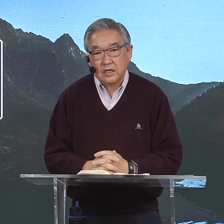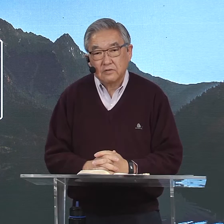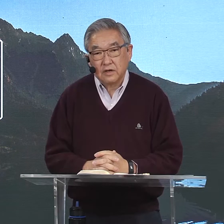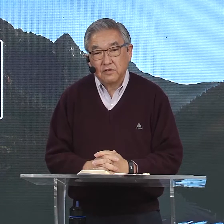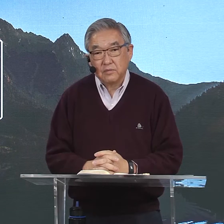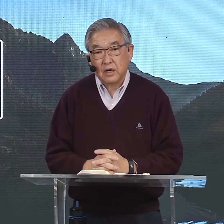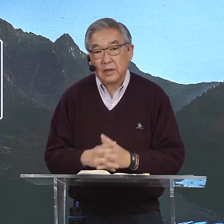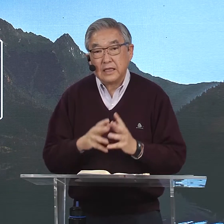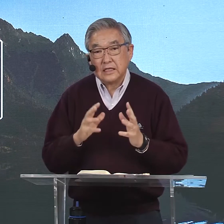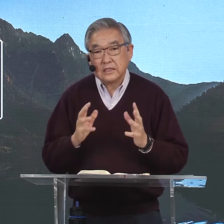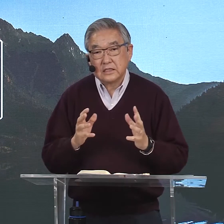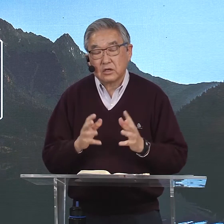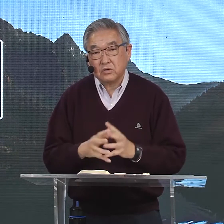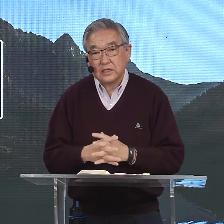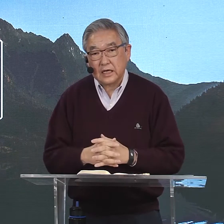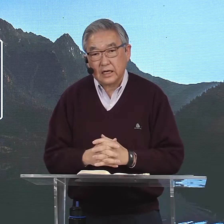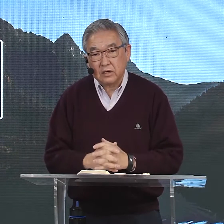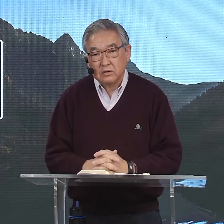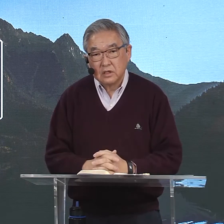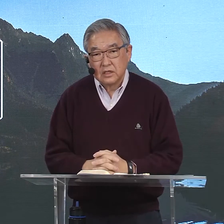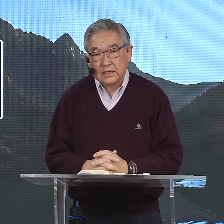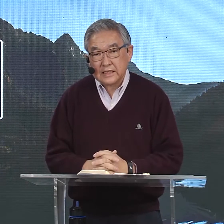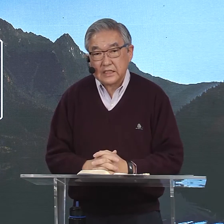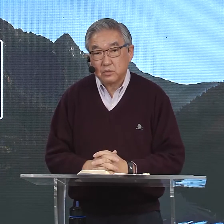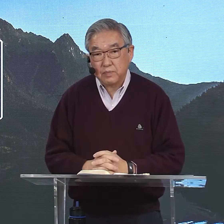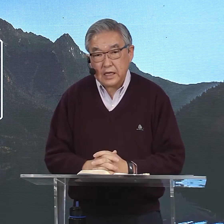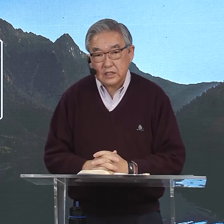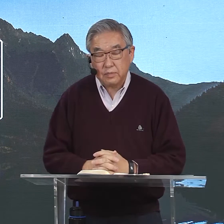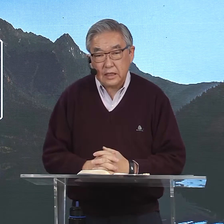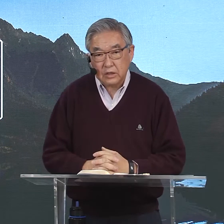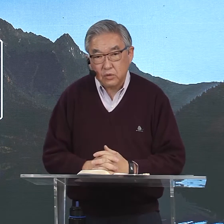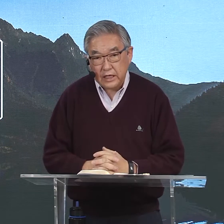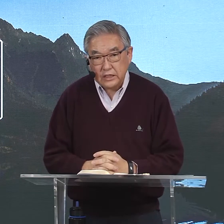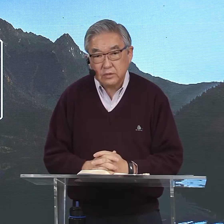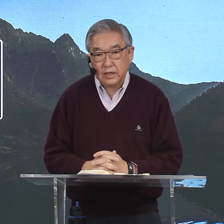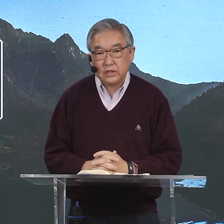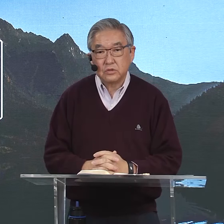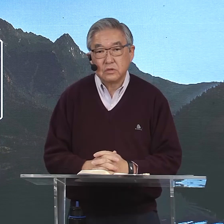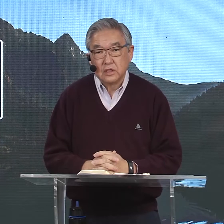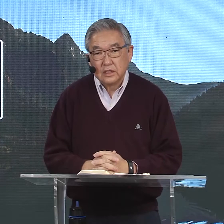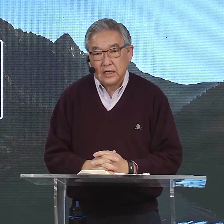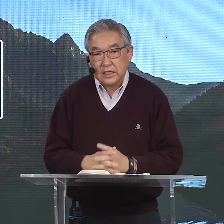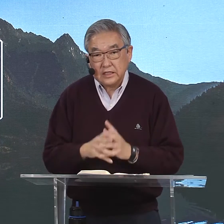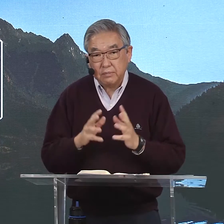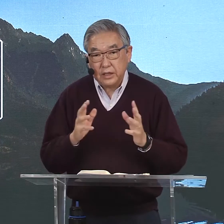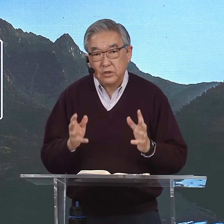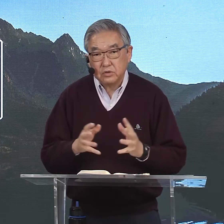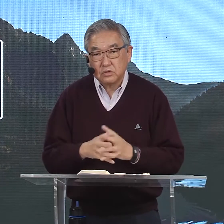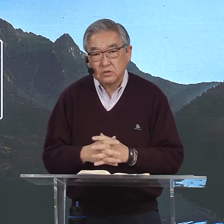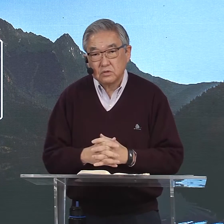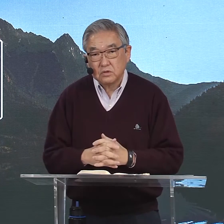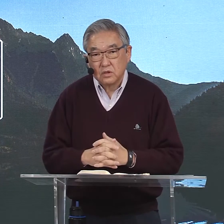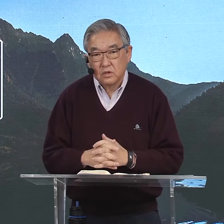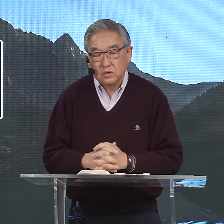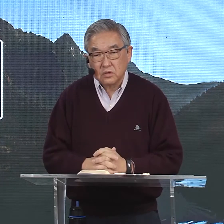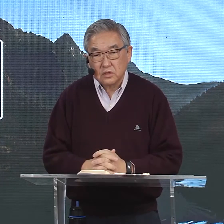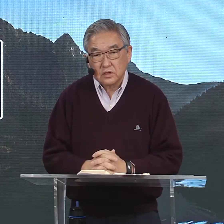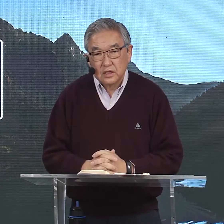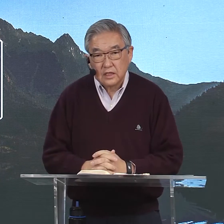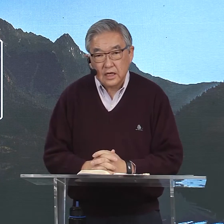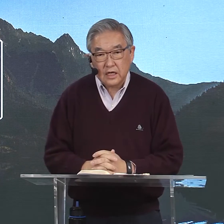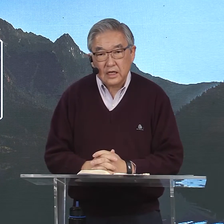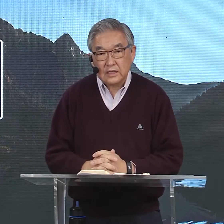ai vai firmar uma aliança com israel trazendo paz para o oriente médio e nesse período